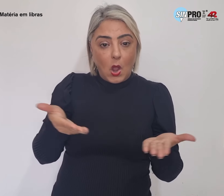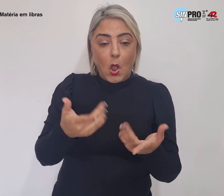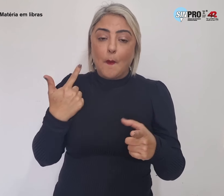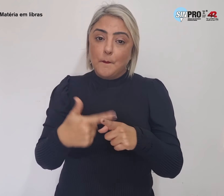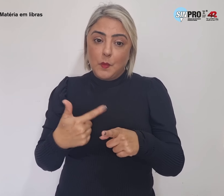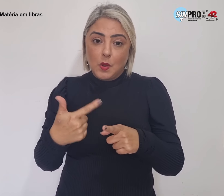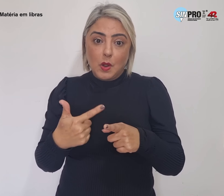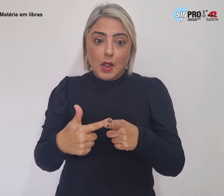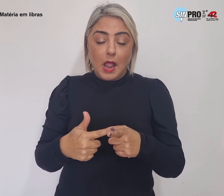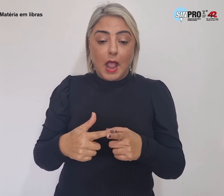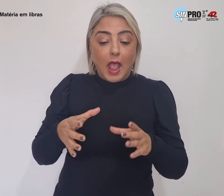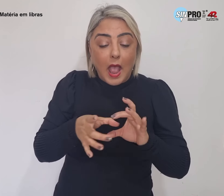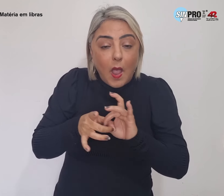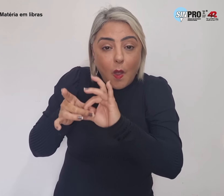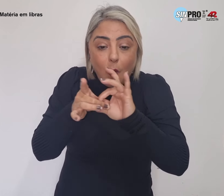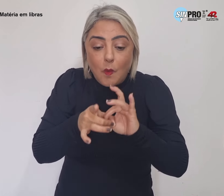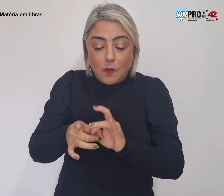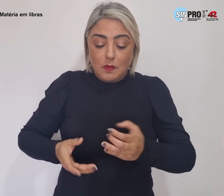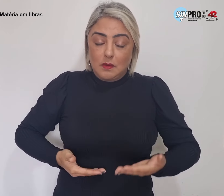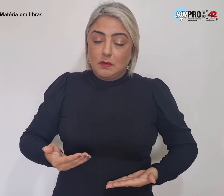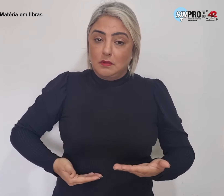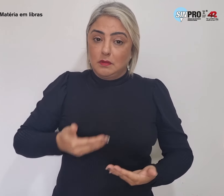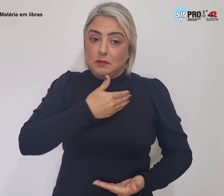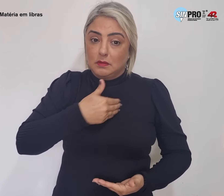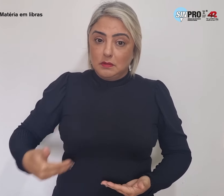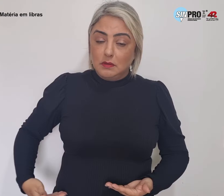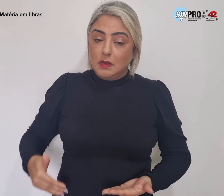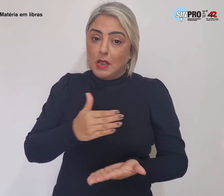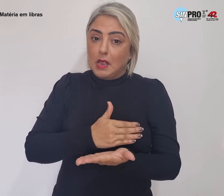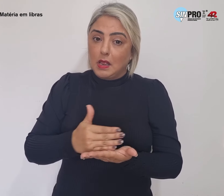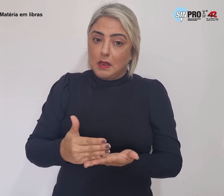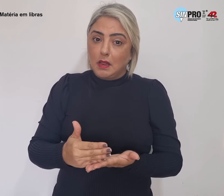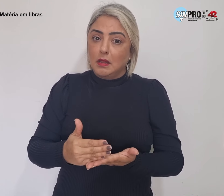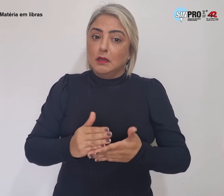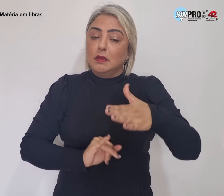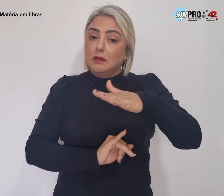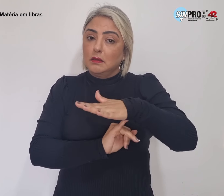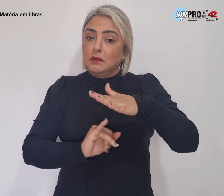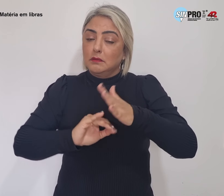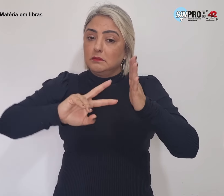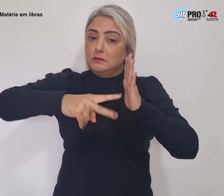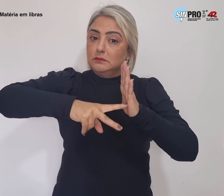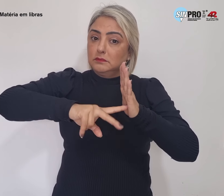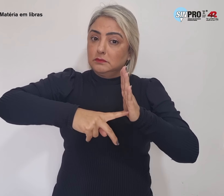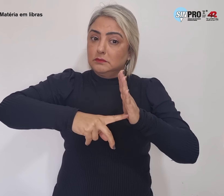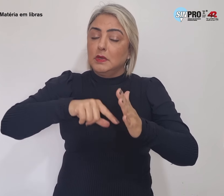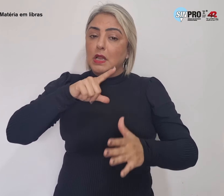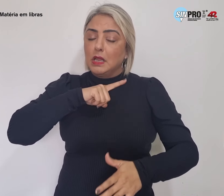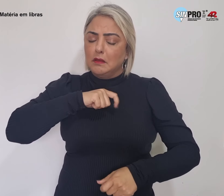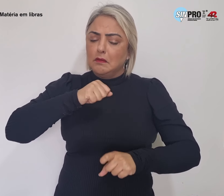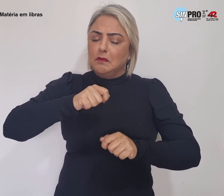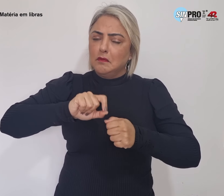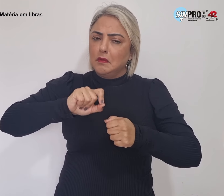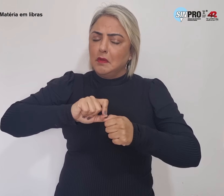unidade dos servidores a partir de suas entidades sindicais, tem feito um belo trabalho